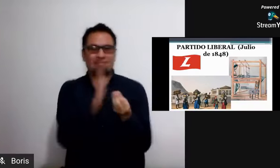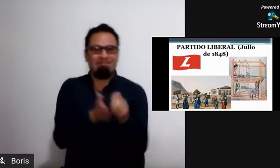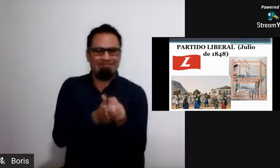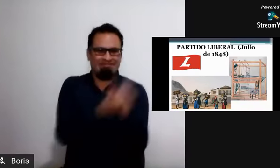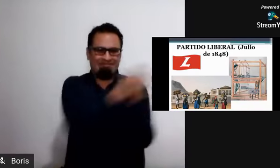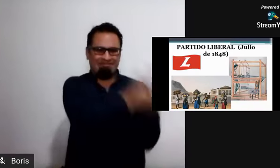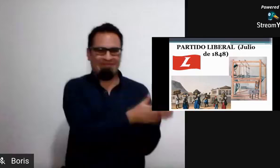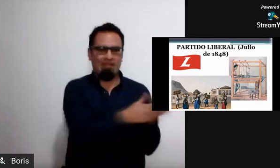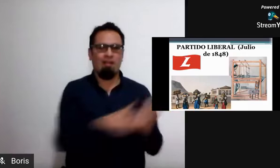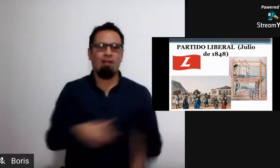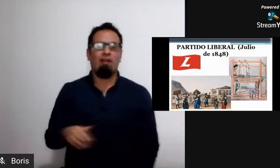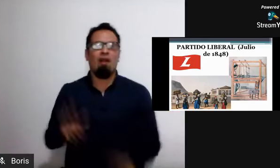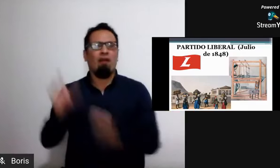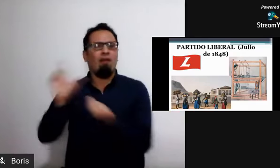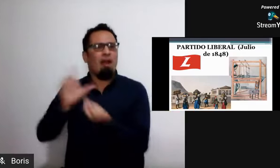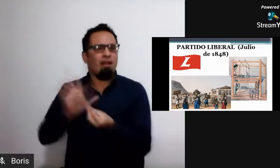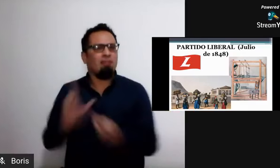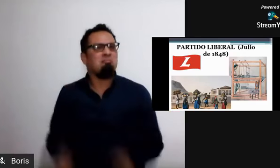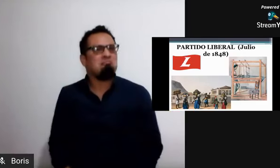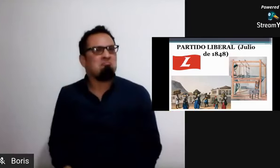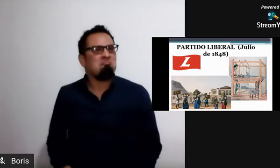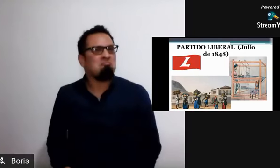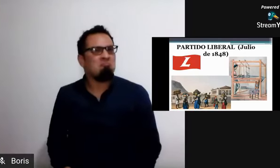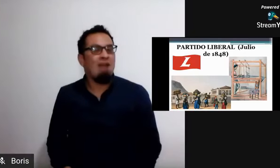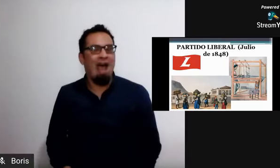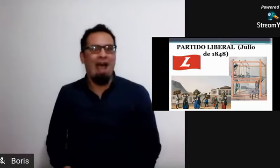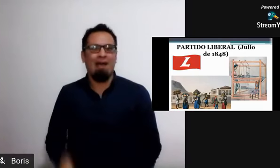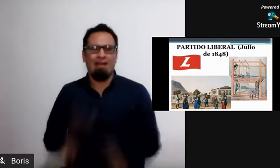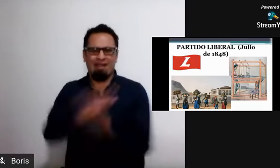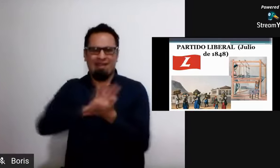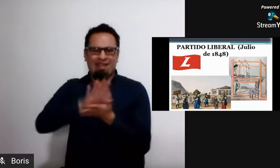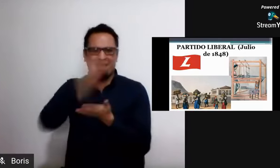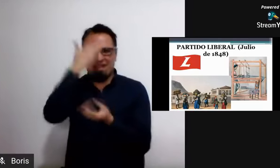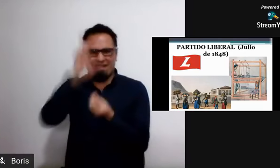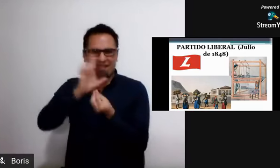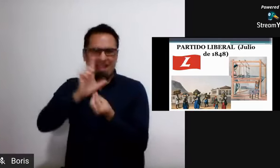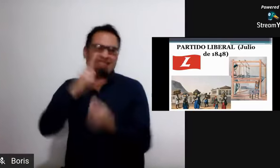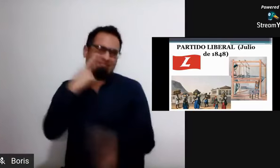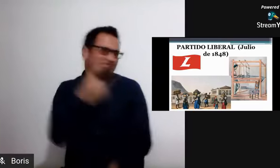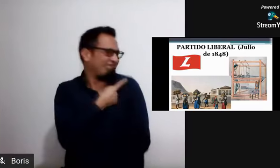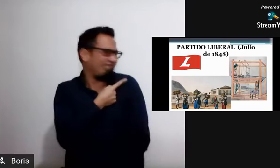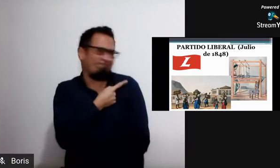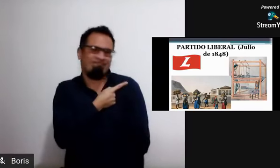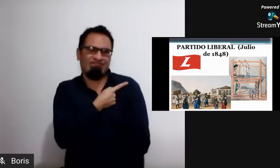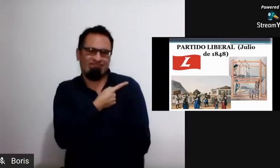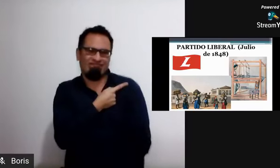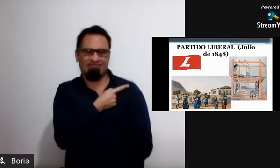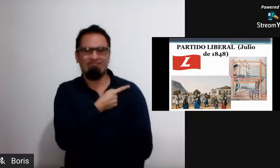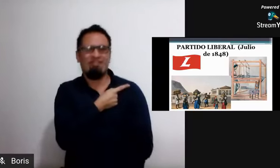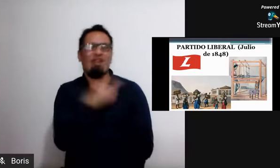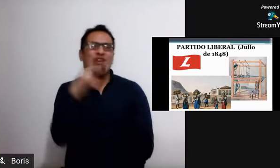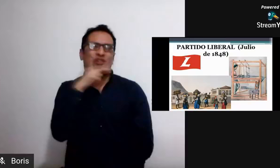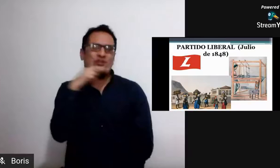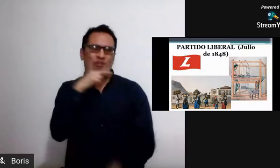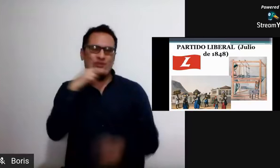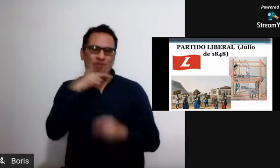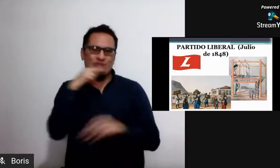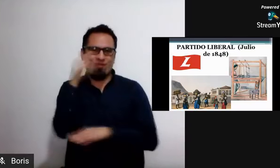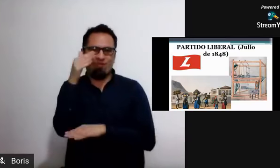tener sus pausas y descansar un poco. Entonces, bien, dejando a un lado todo lo que teníamos, lo que estábamos hablando del Partido Conservador, empieza